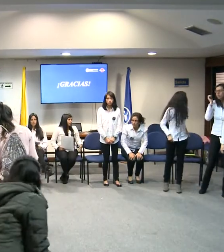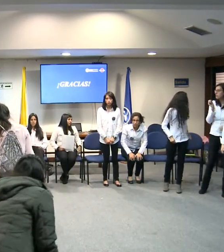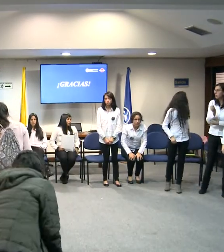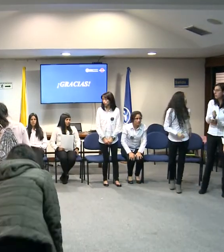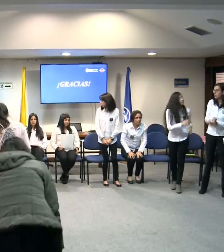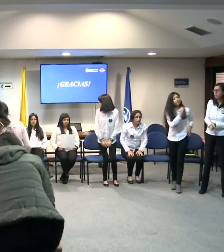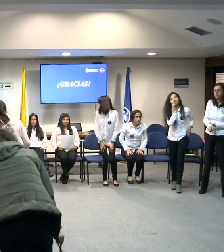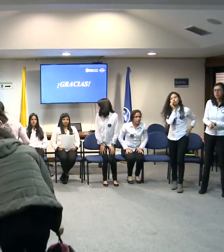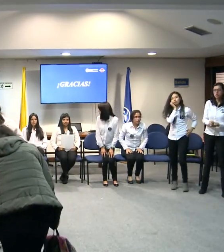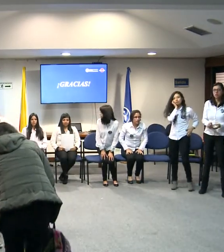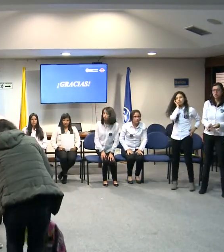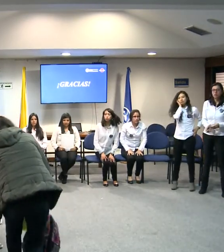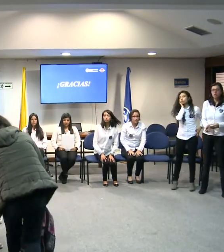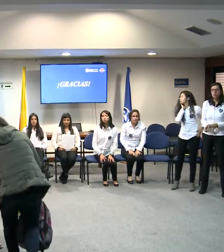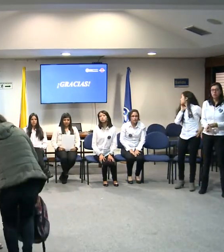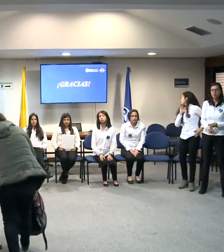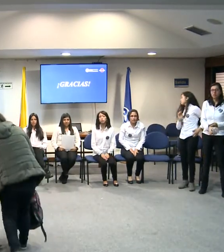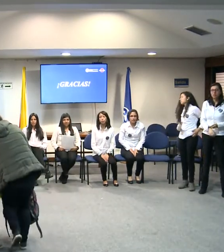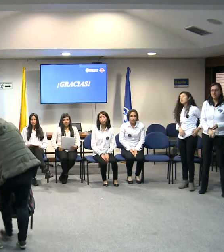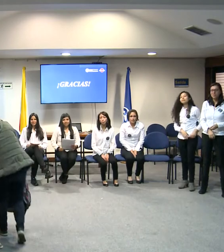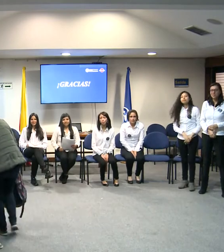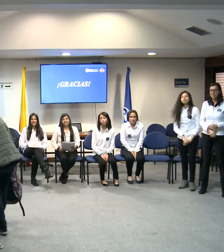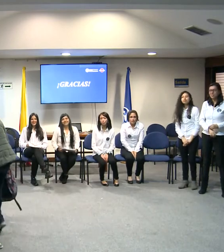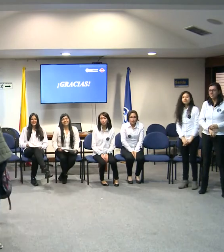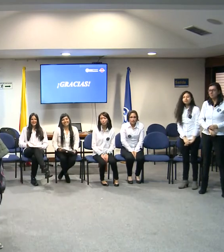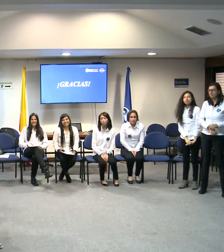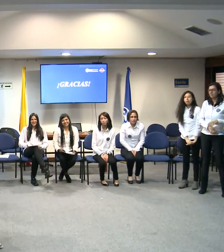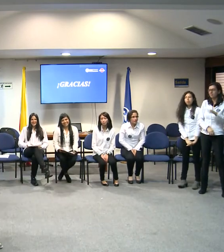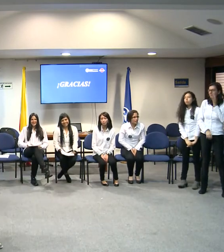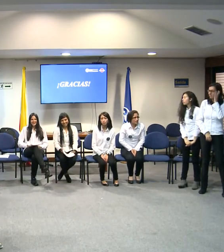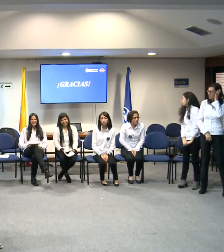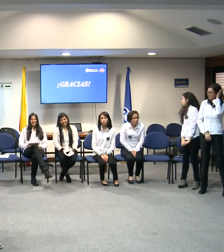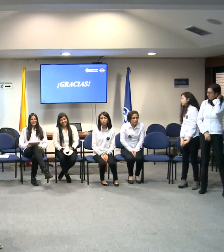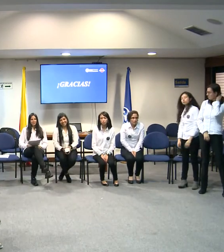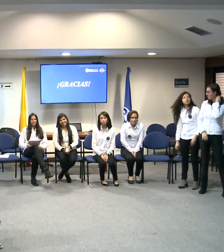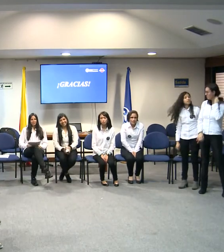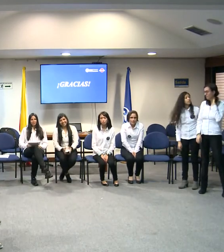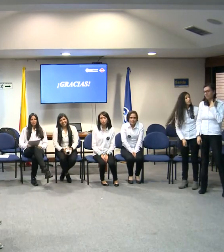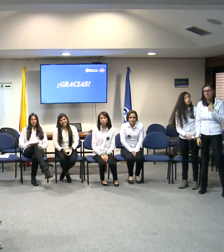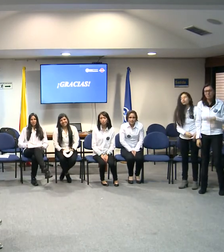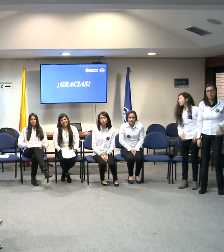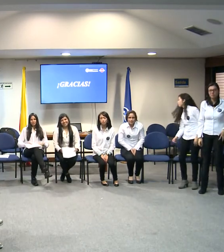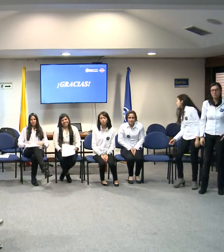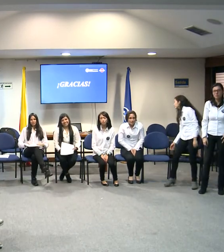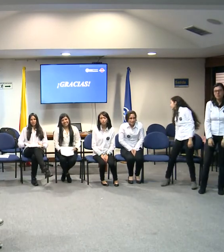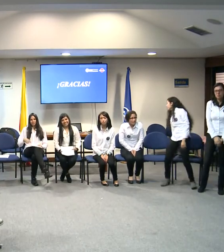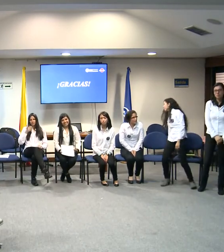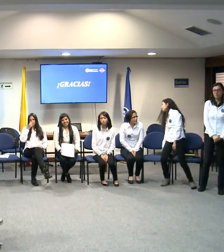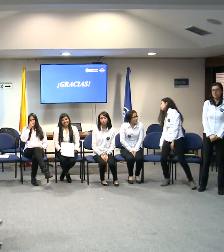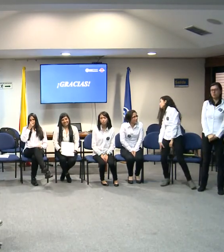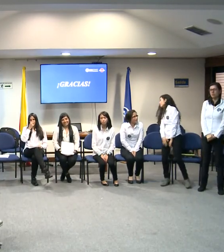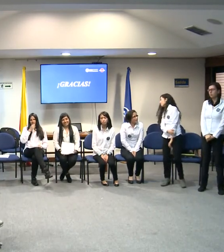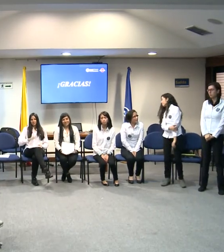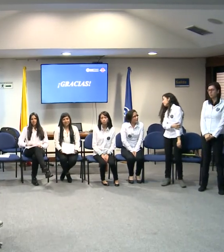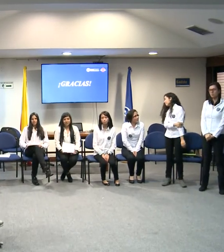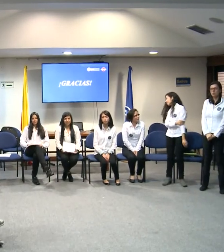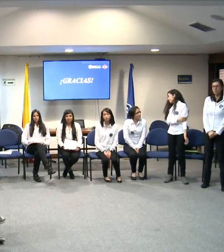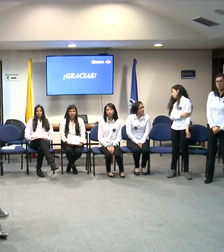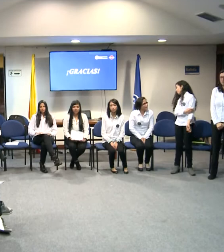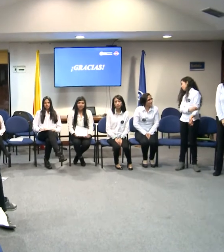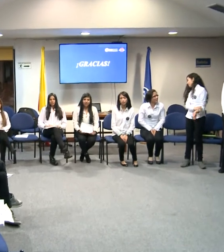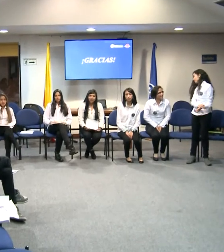Primero felicitarlas, creo que son un grupo bastante grande. No ha de ser fácil haber